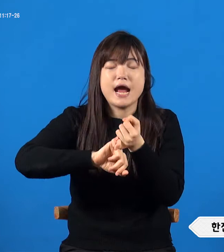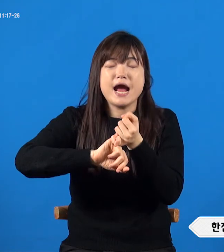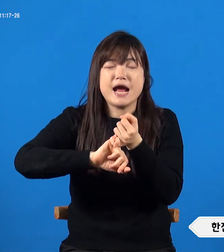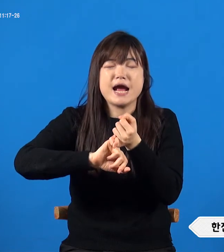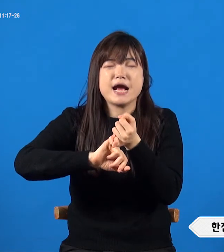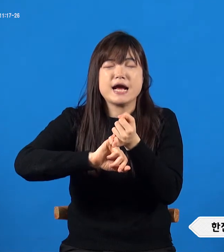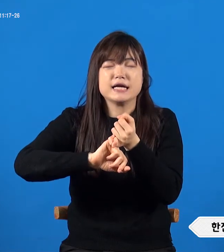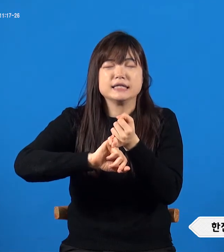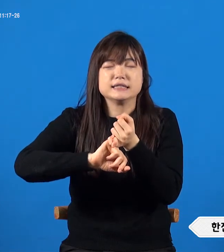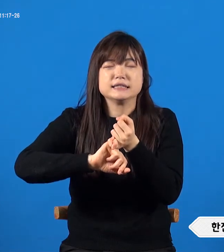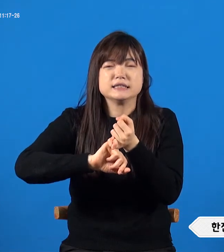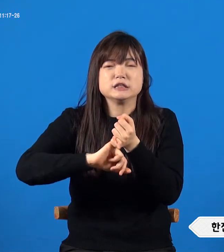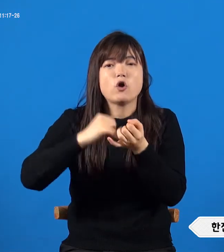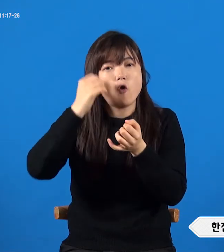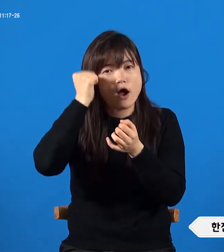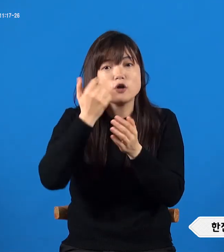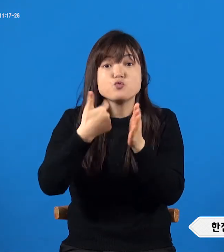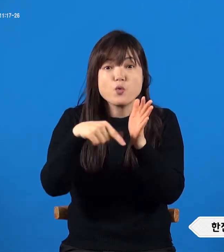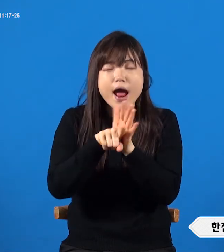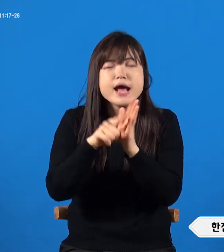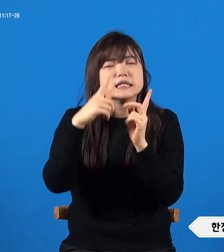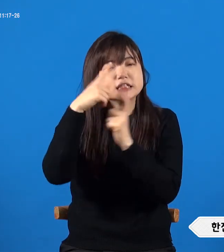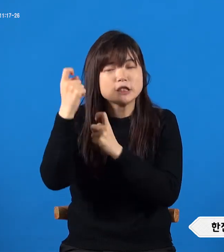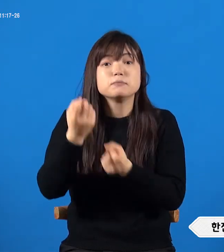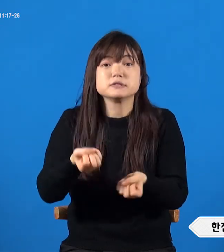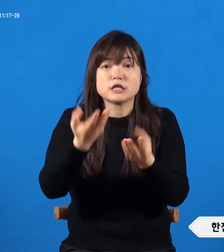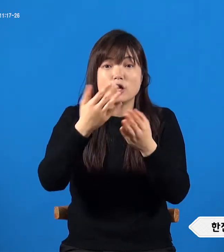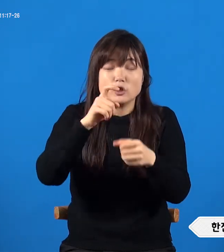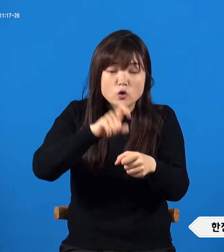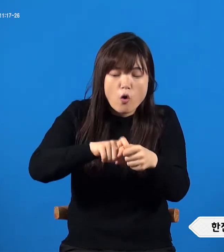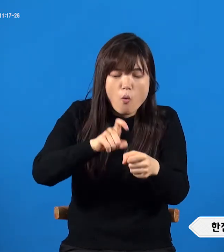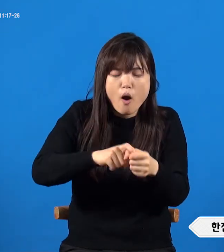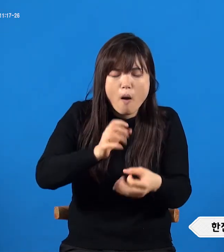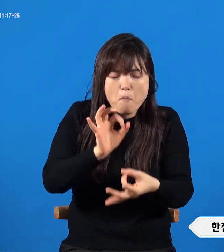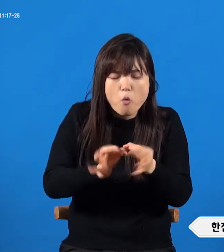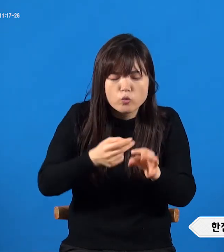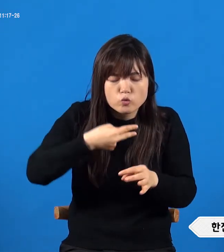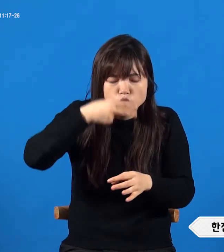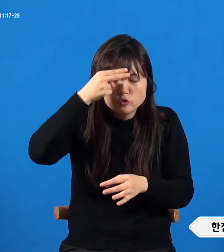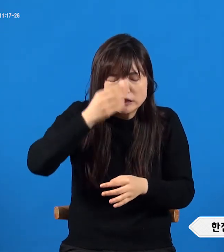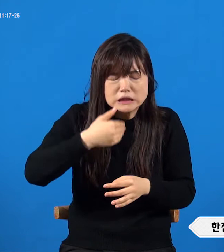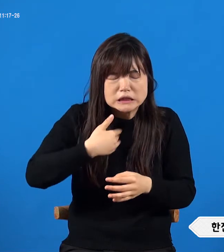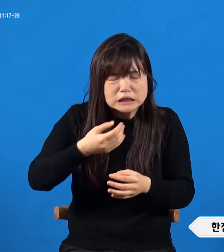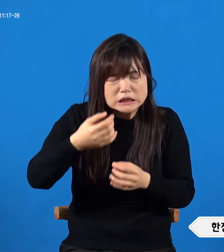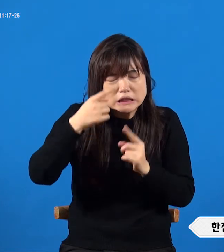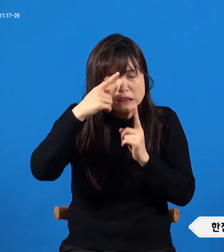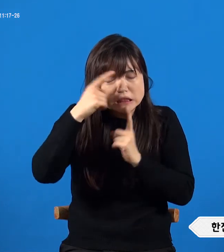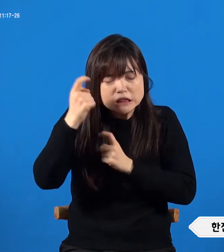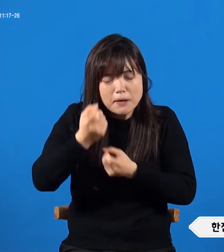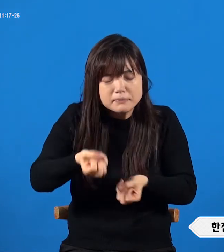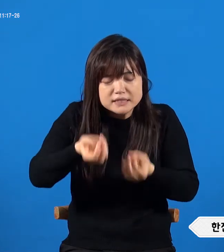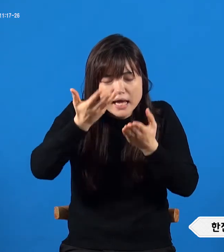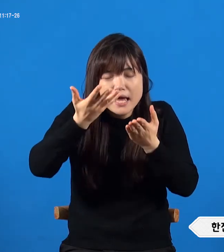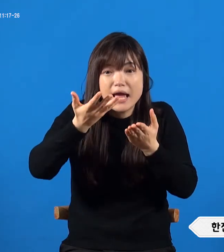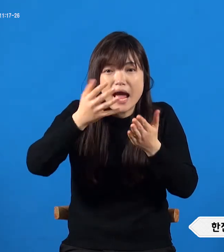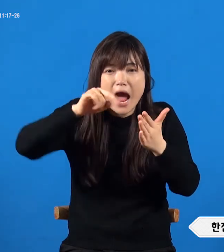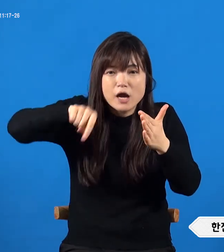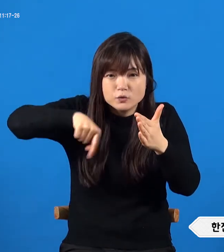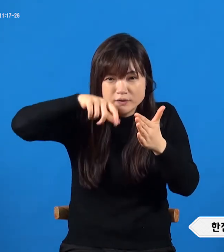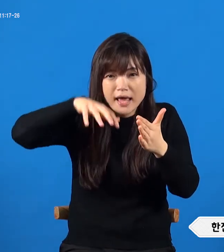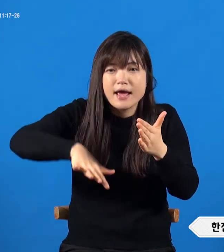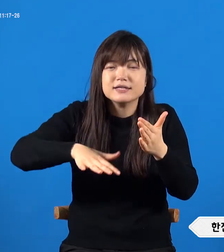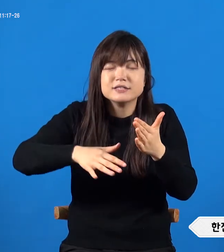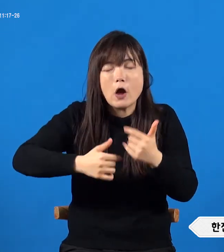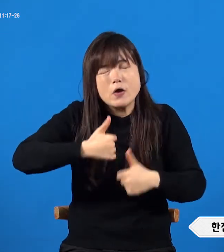기념하는 기념식입니다. 떡과 포도주를 먹는 것은 그 기념식에서 우리가 기쁨의 식사를